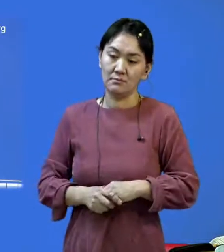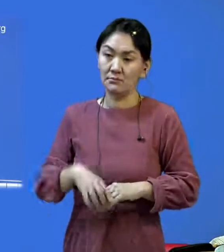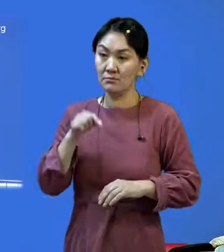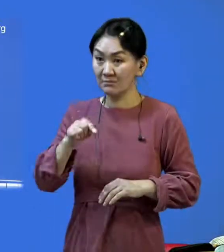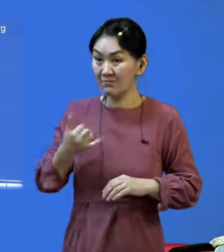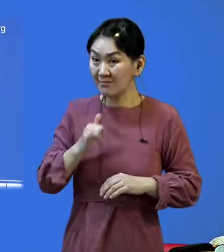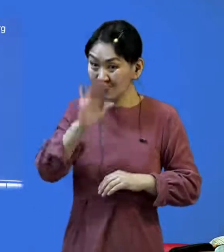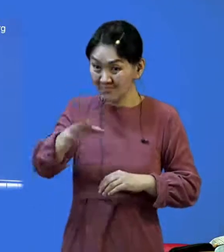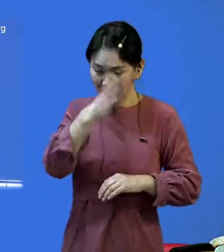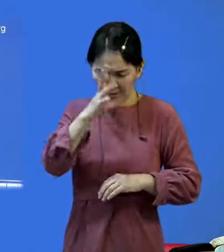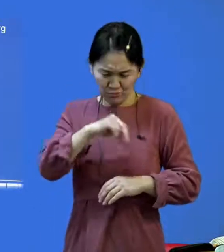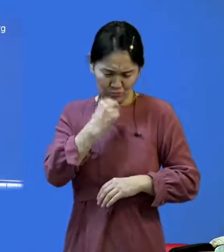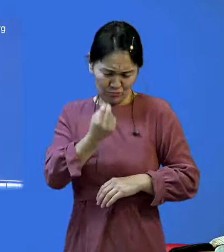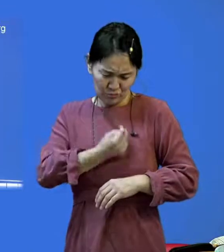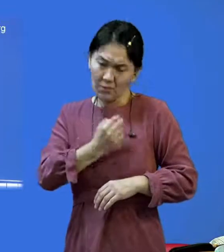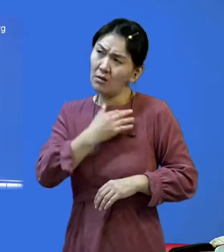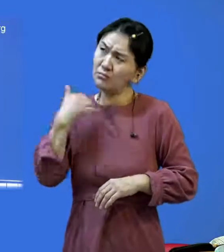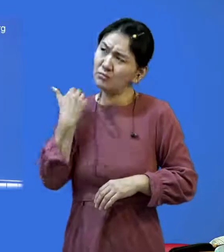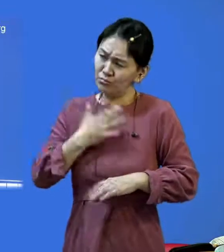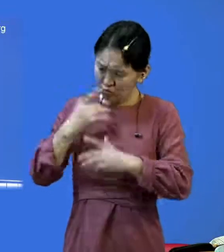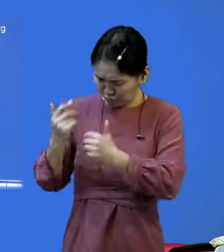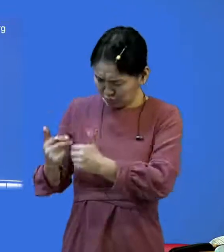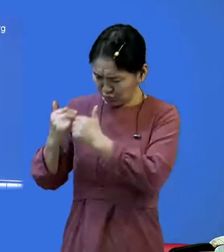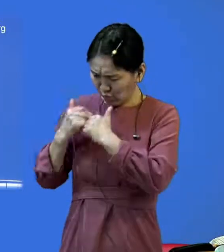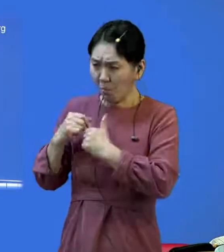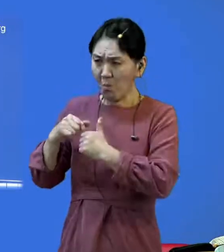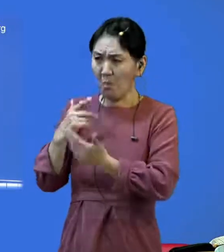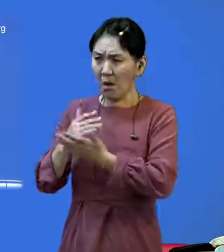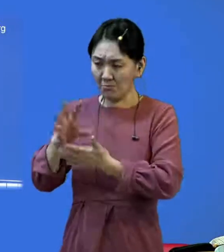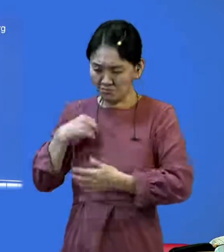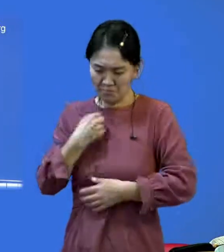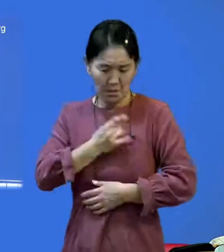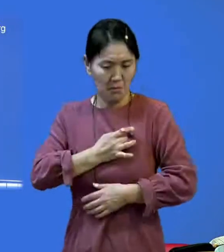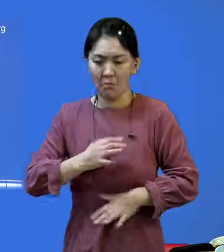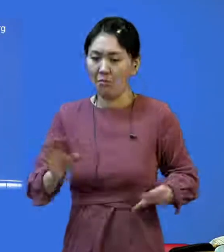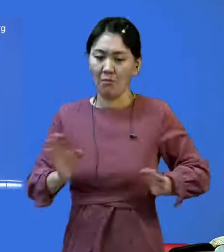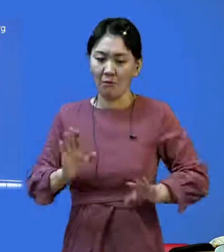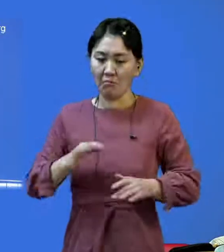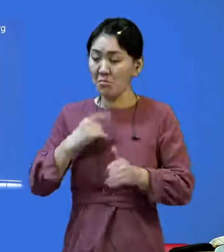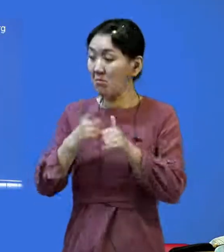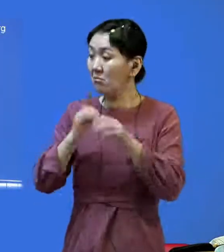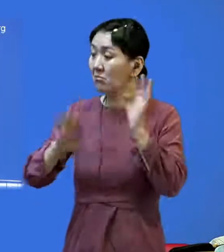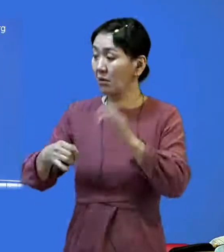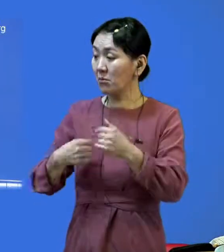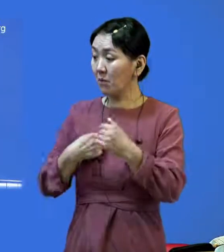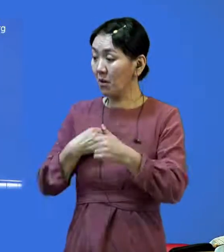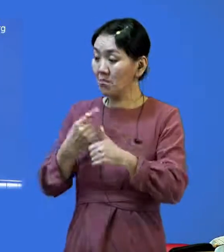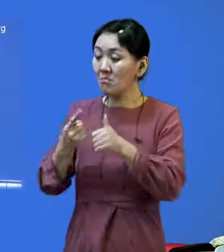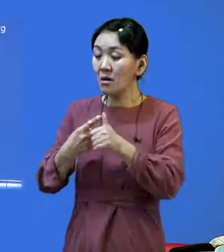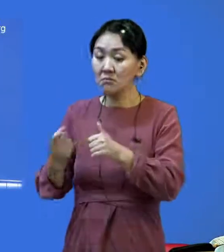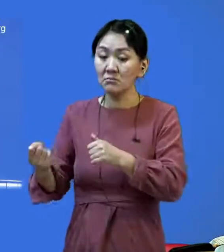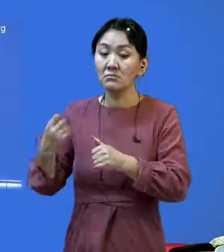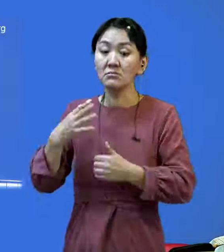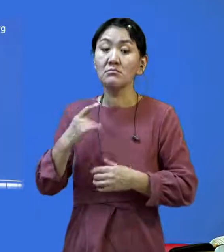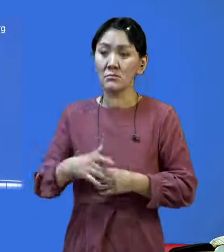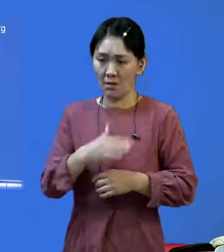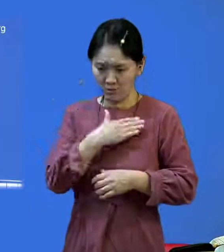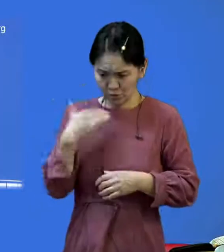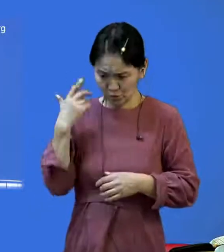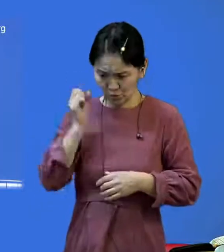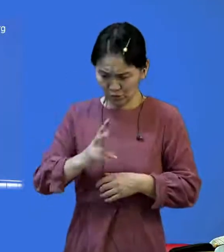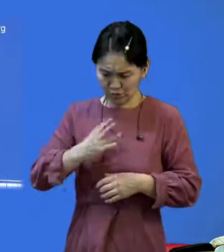Тийм учраас бид зоригтойгоор эзэн миний туслагч би айхгүй хэн надад юу хийж чадах вэ гэдэг. Эзэн миний туслагч